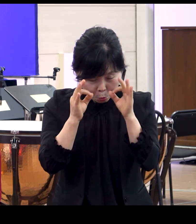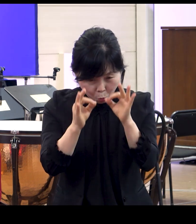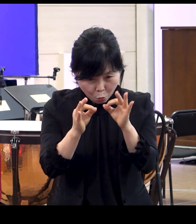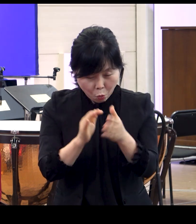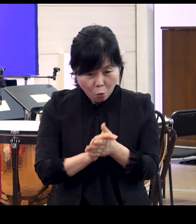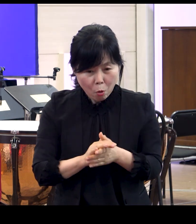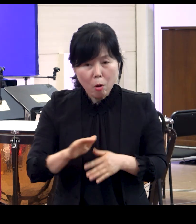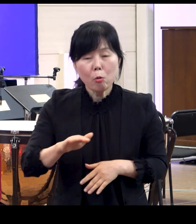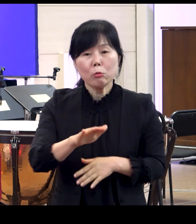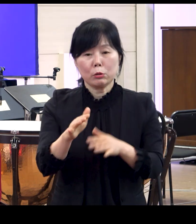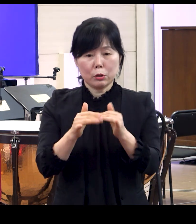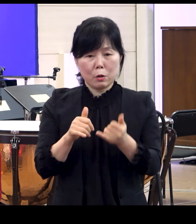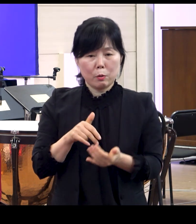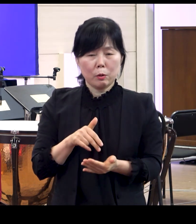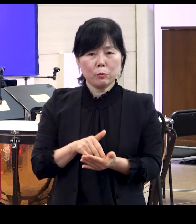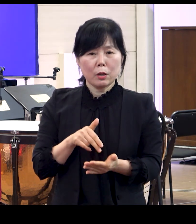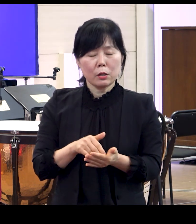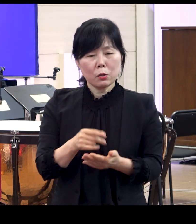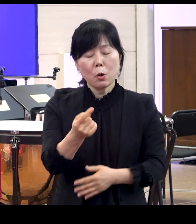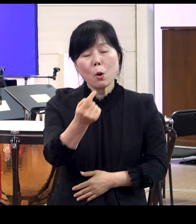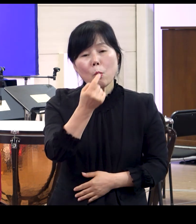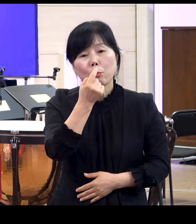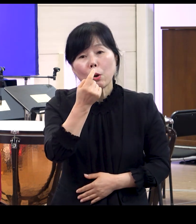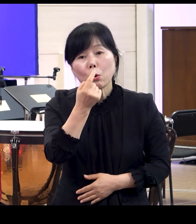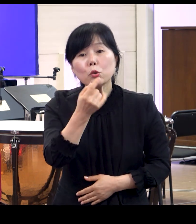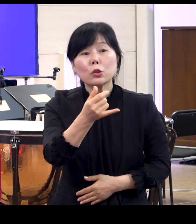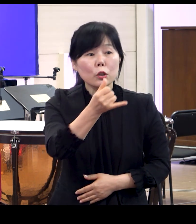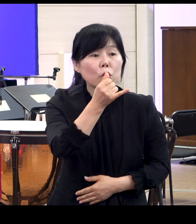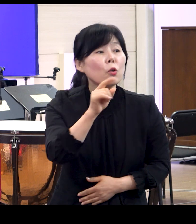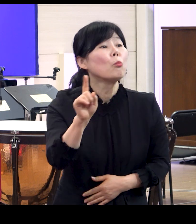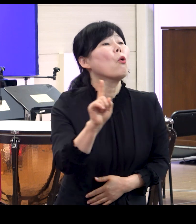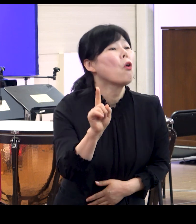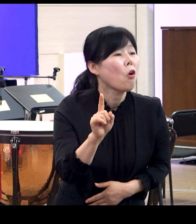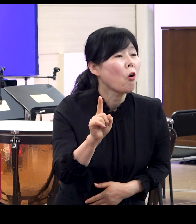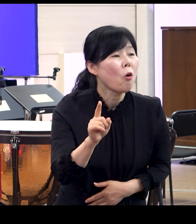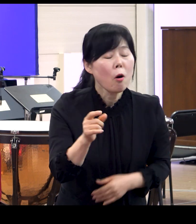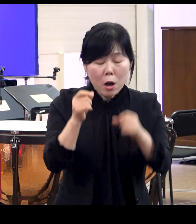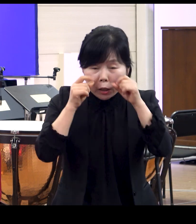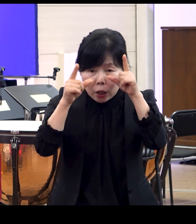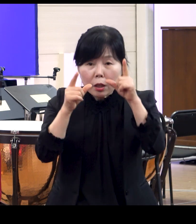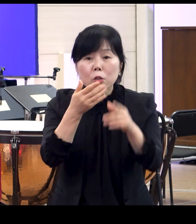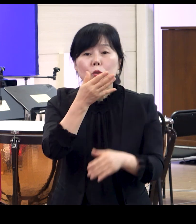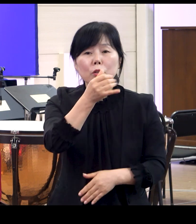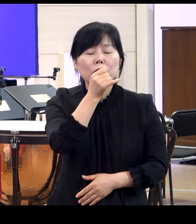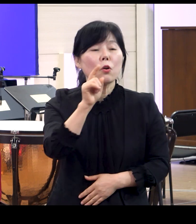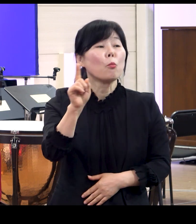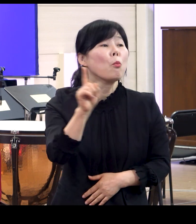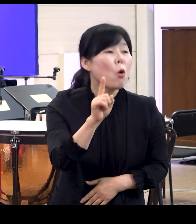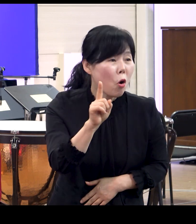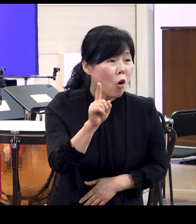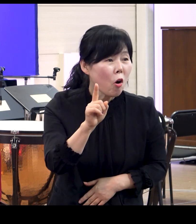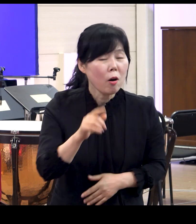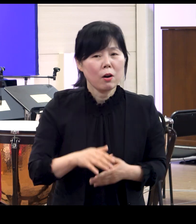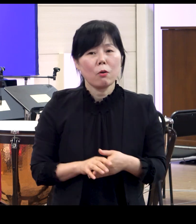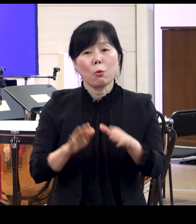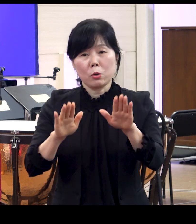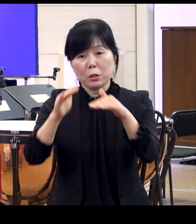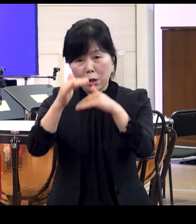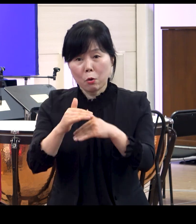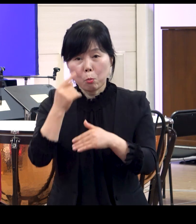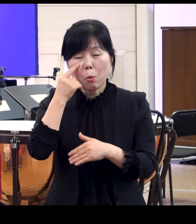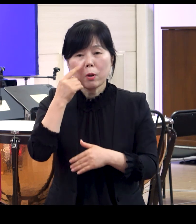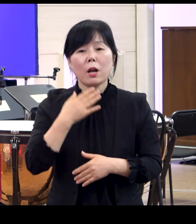있는가? 아니, 무엇을 배울 수 있습니까? 이것을 알기 위해서 이 인간 창조 이야기